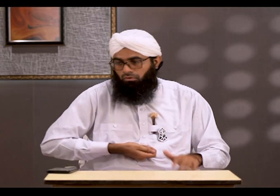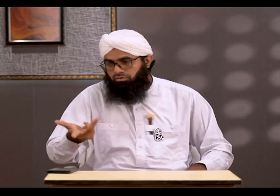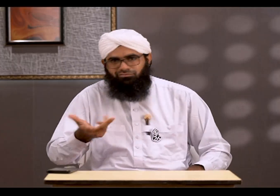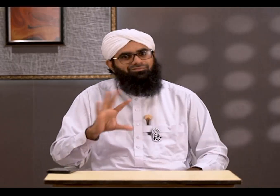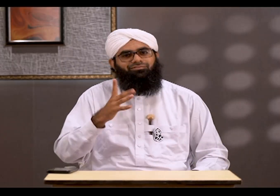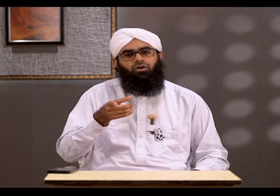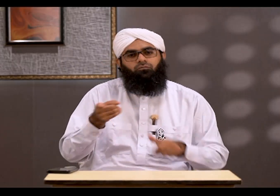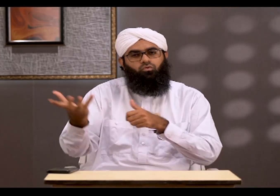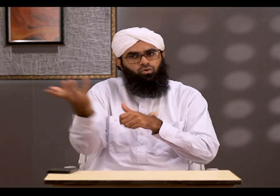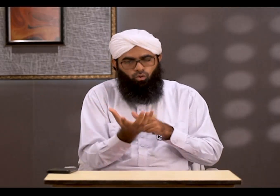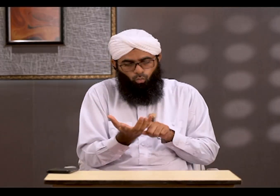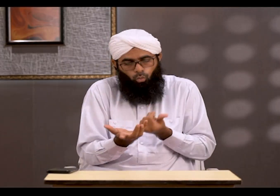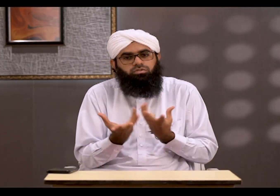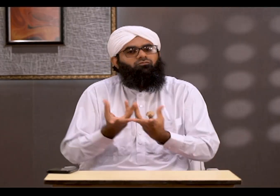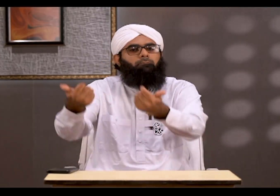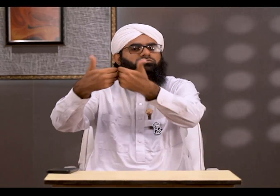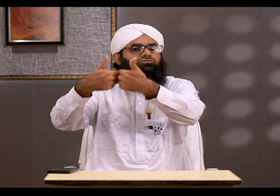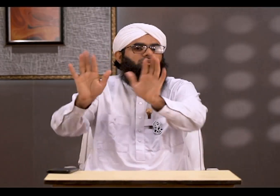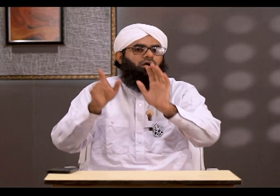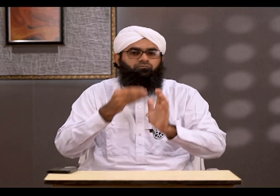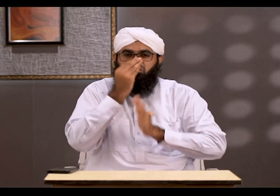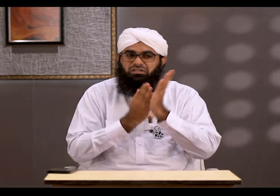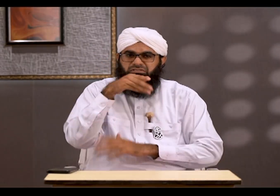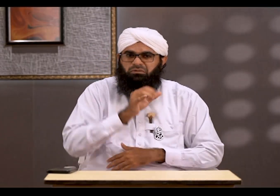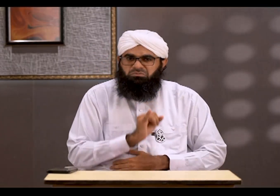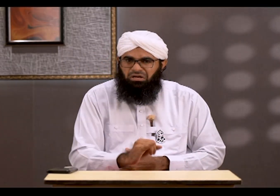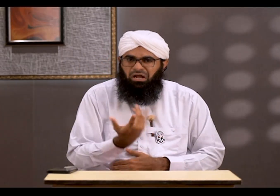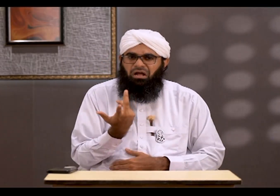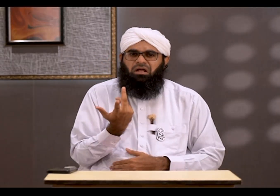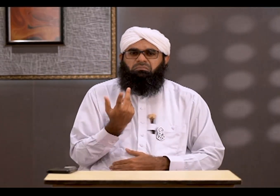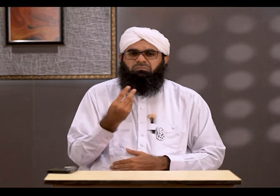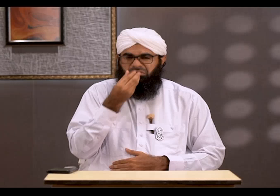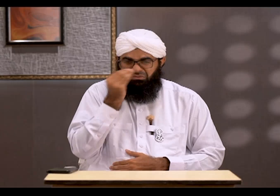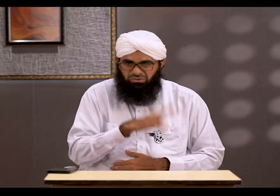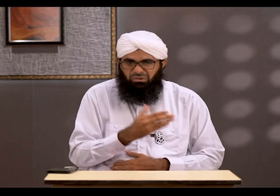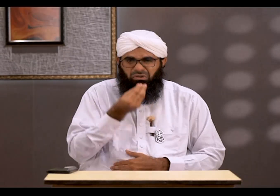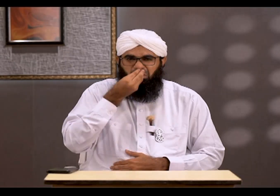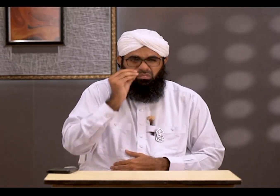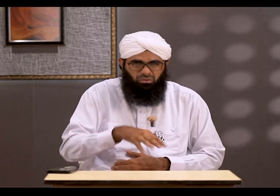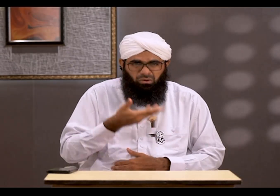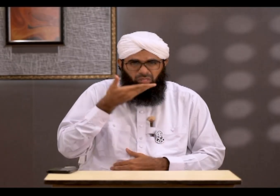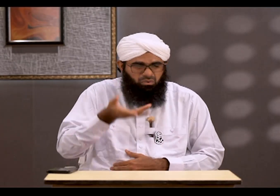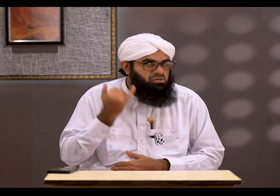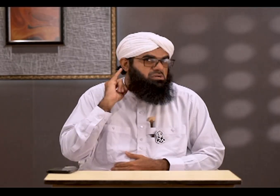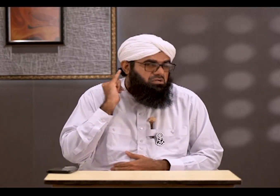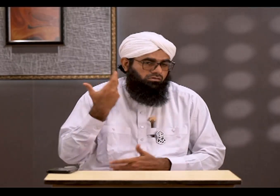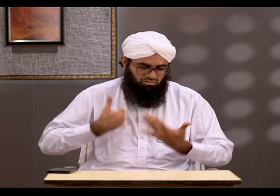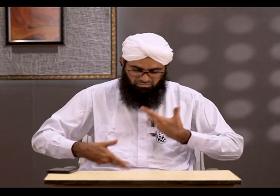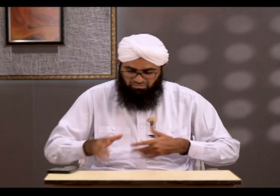خود بخود وہاں چلے جائیں گے۔ جنت میں نجاست، گندگی، پیشاب، تھوک، رینٹ، کان کا میل، بدن کا میل بالکل نہ ہوں